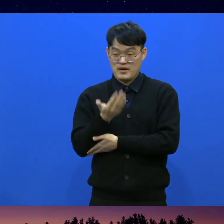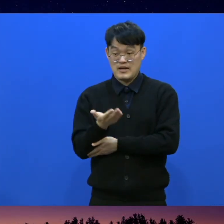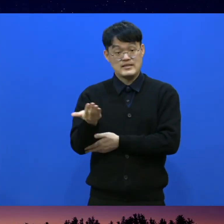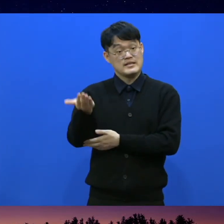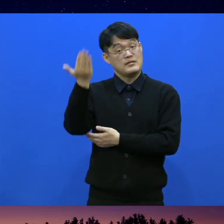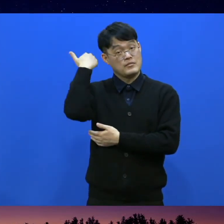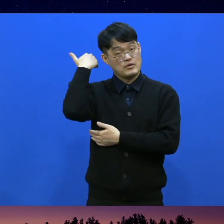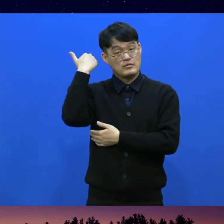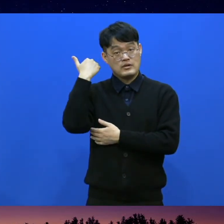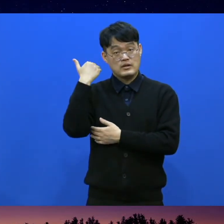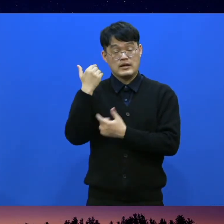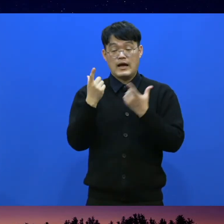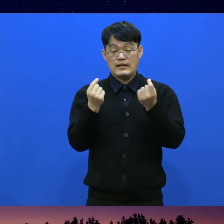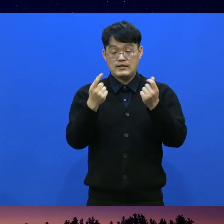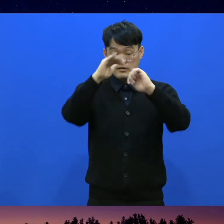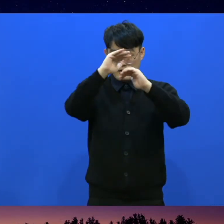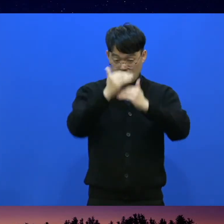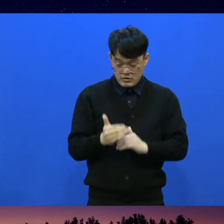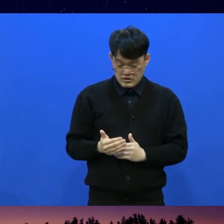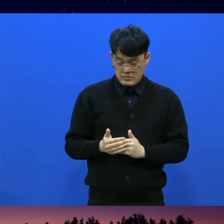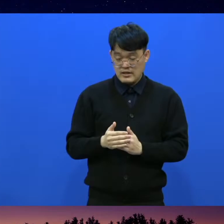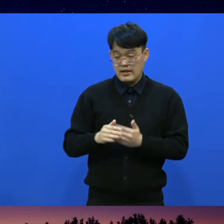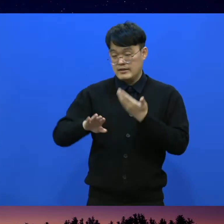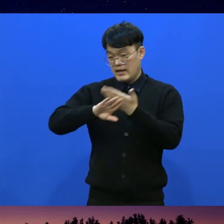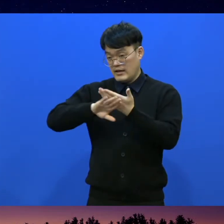하는 거예요. 같은 본문이지만 전혀 다른 설교.